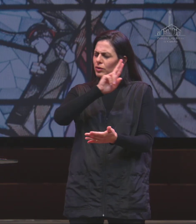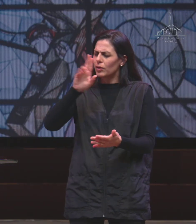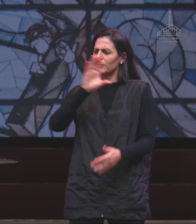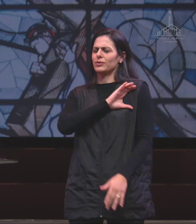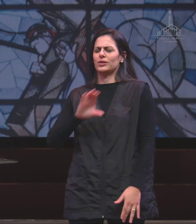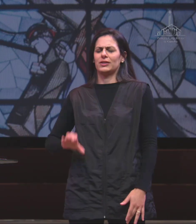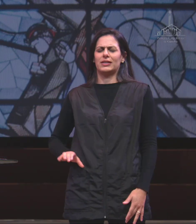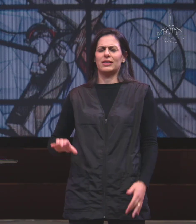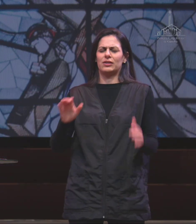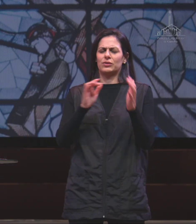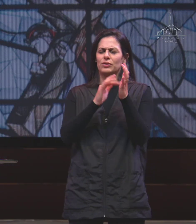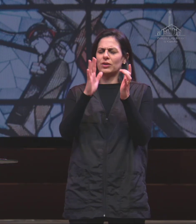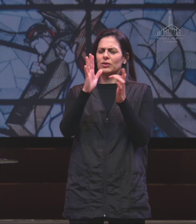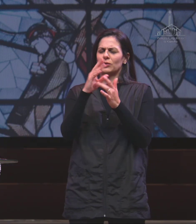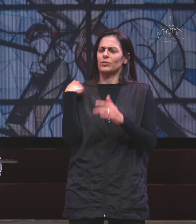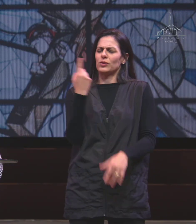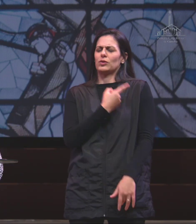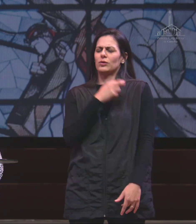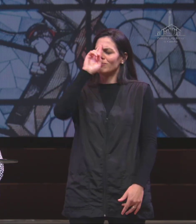nosso Senhor amado, oramos.